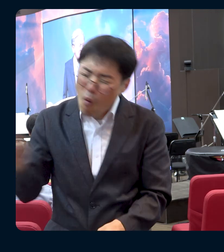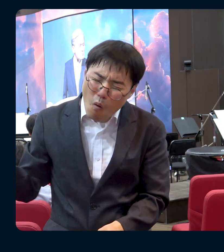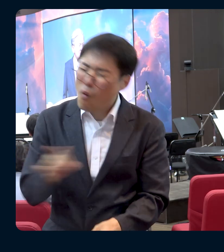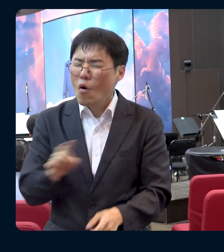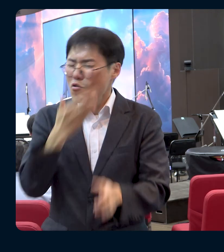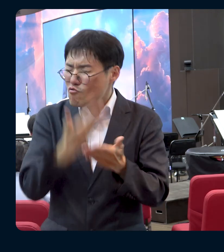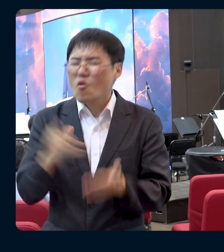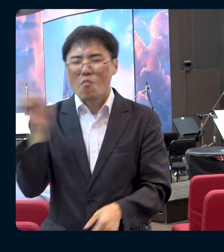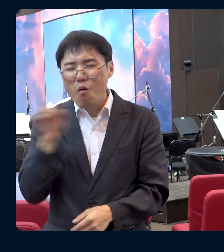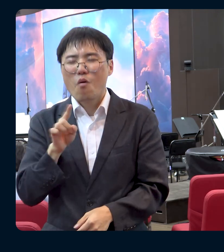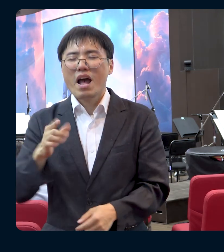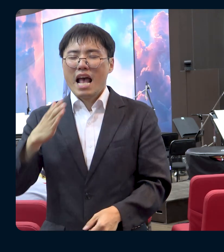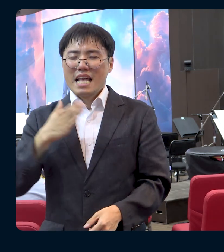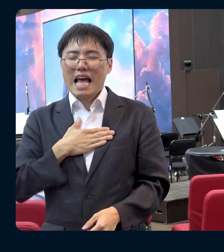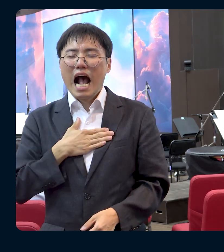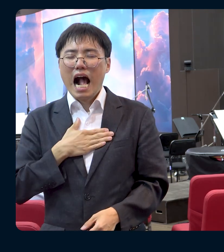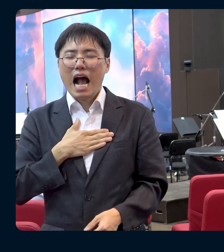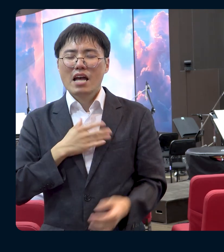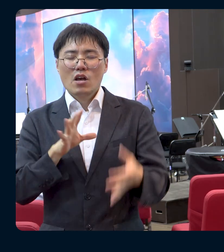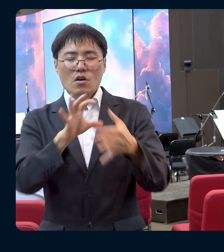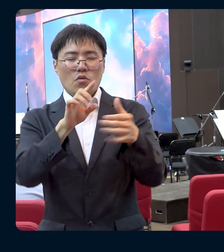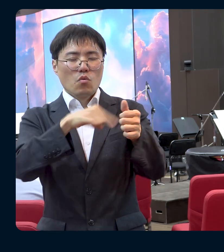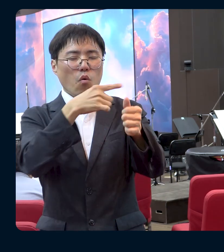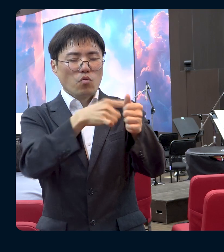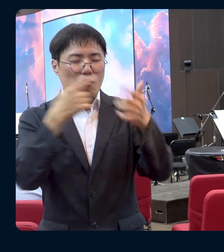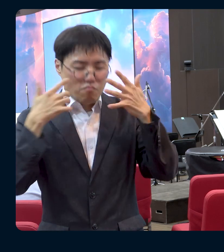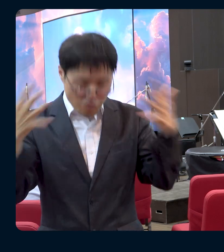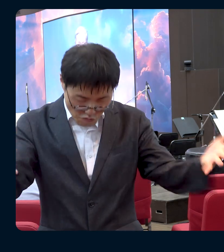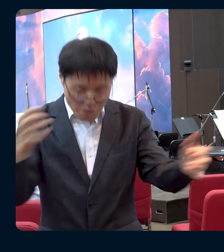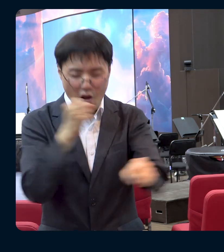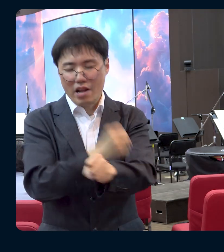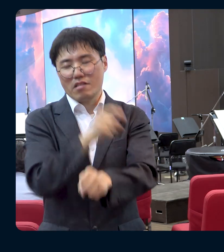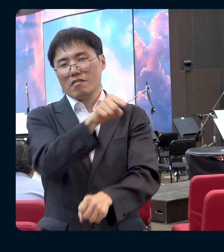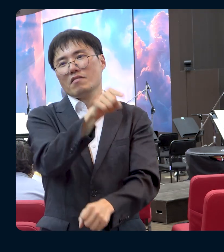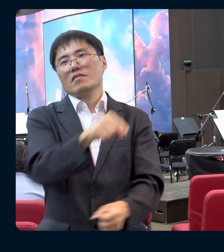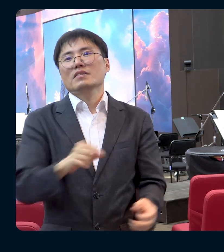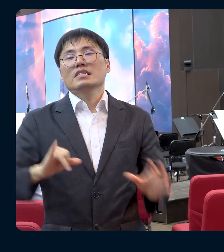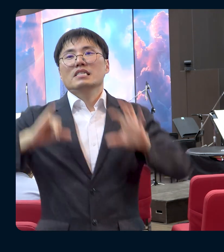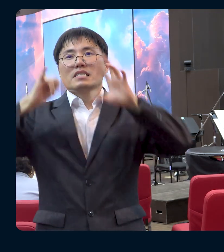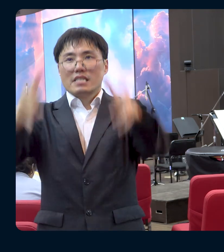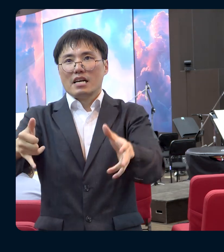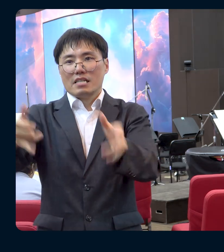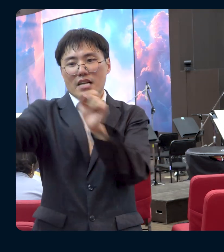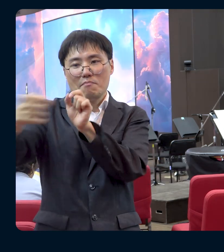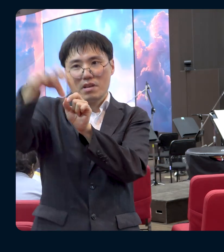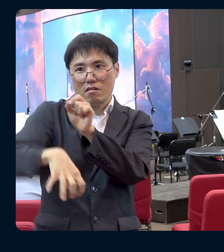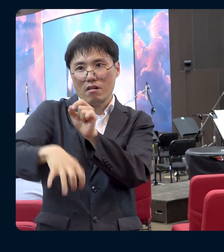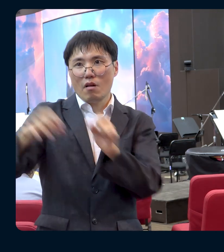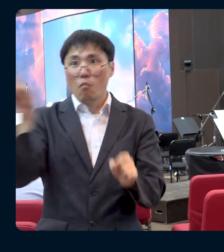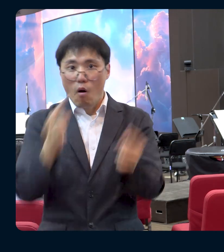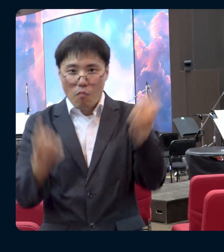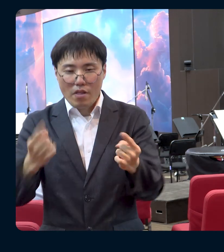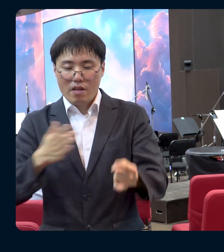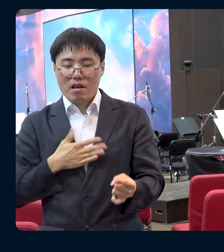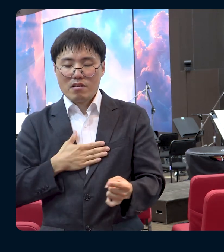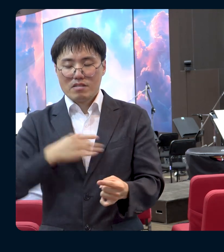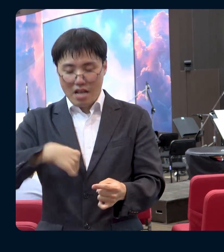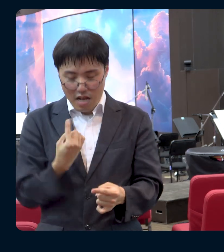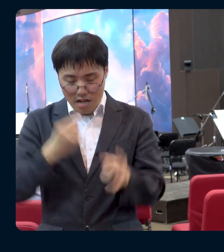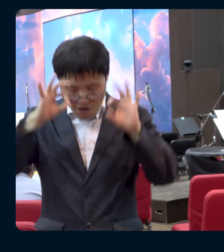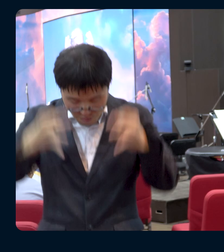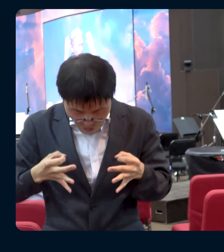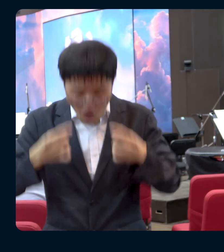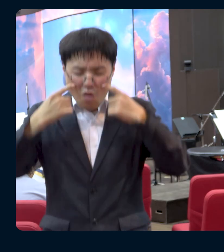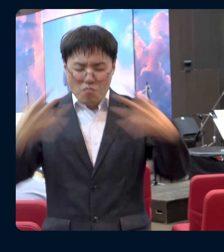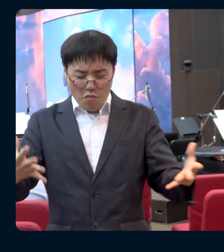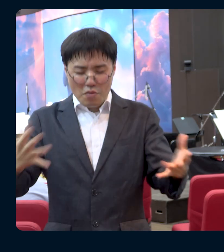위해서 무엇보다 중요한 것이 뭐냐? 나의 소속을 분명히 하는 거예요. 세상 앞에서, 그리고 무엇보다